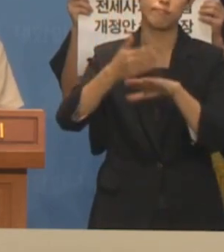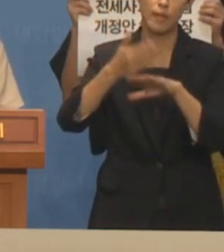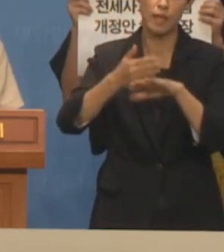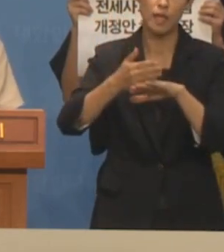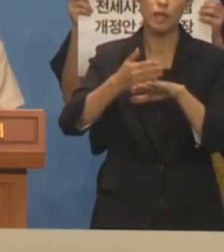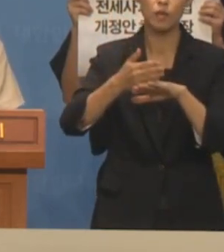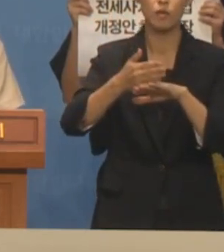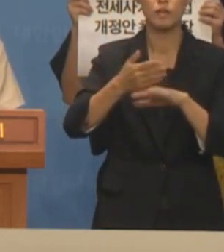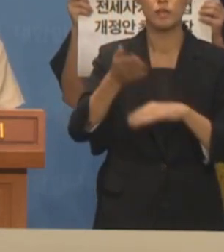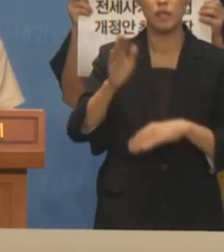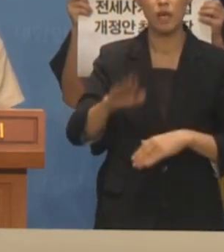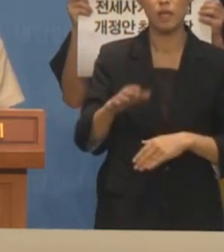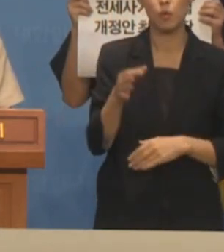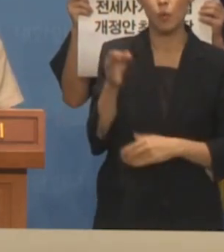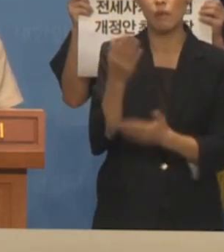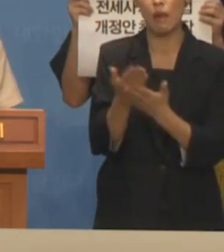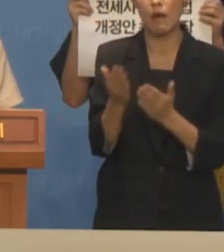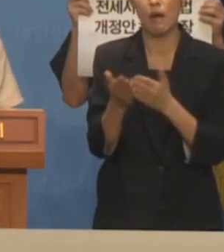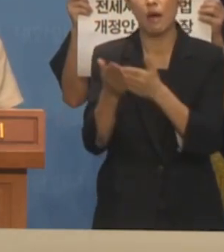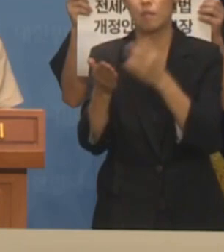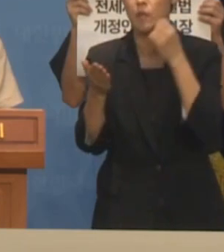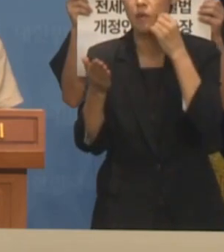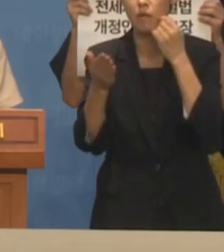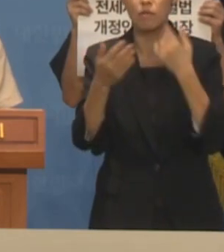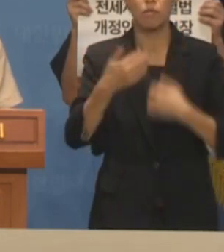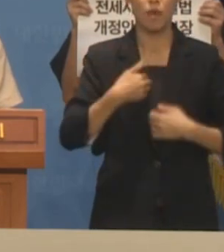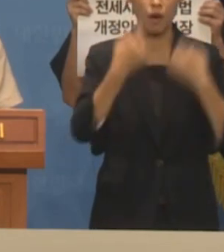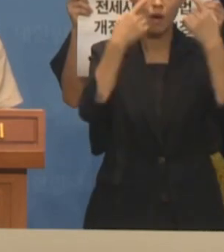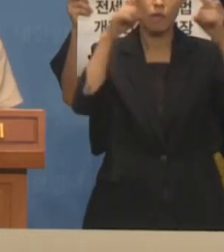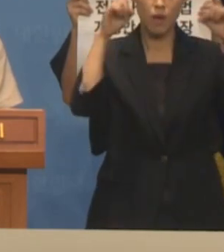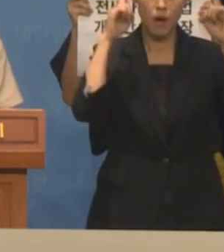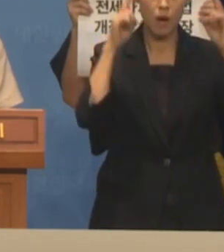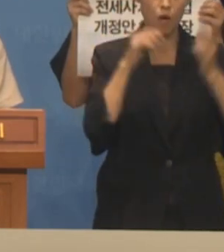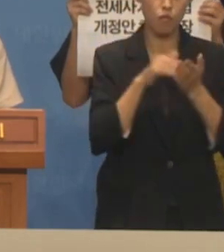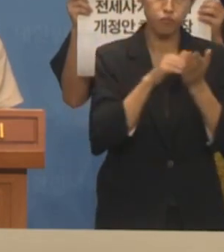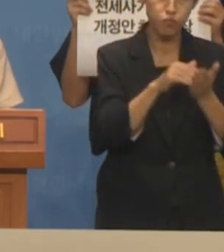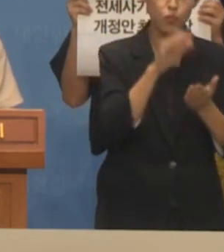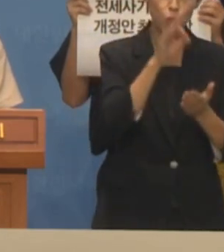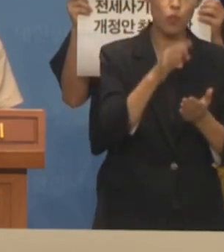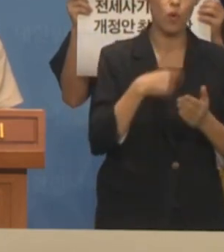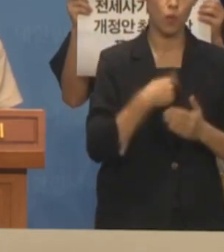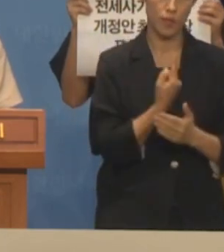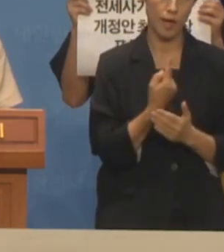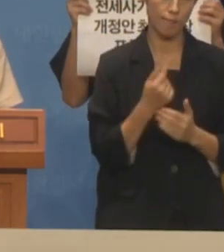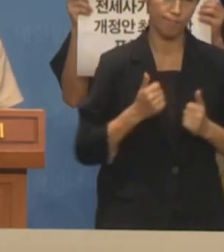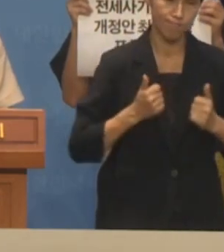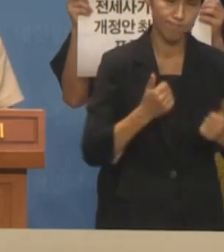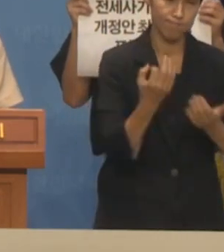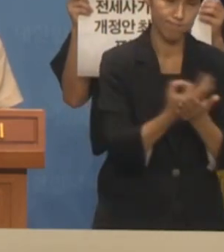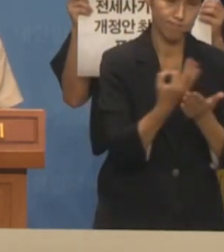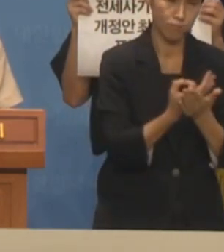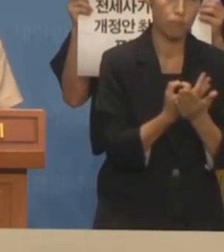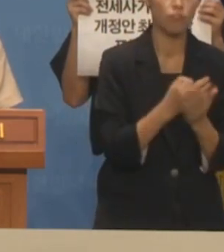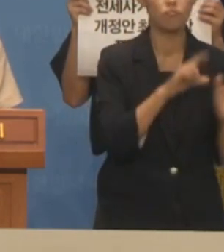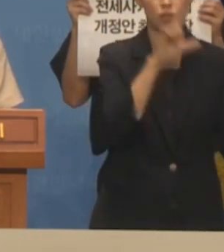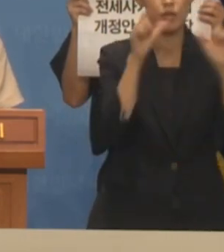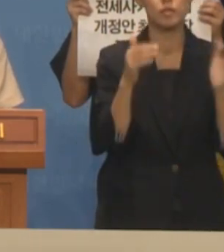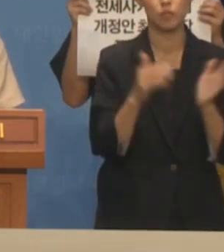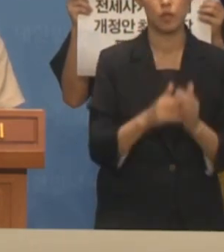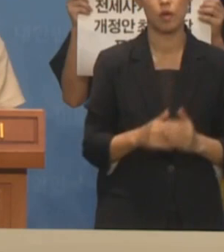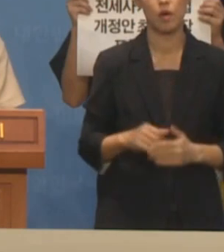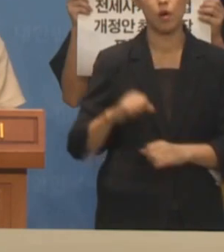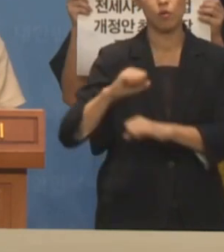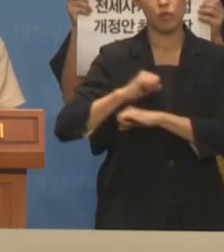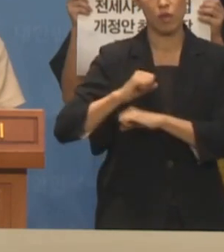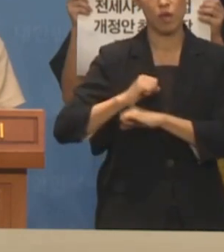용돈 달라는 이야기도 안 하고 대학교 등록금도 장학금과 휴학기간 동안 일해서 번 돈으로 혼자 다 냈습니다. 군대 말년휴가 나와서